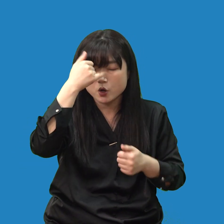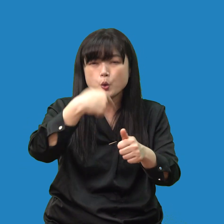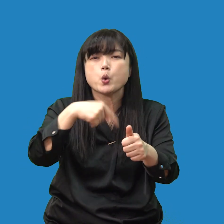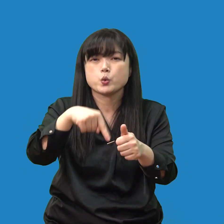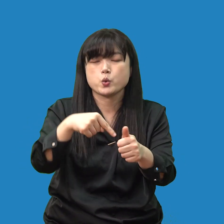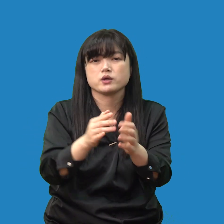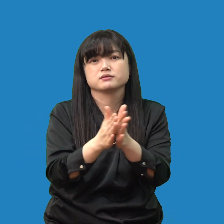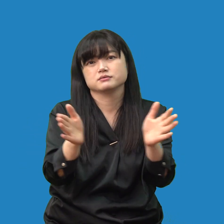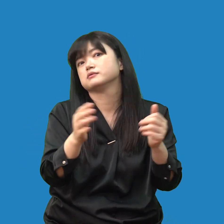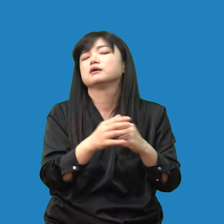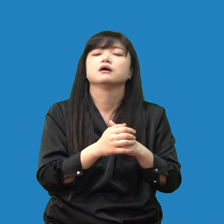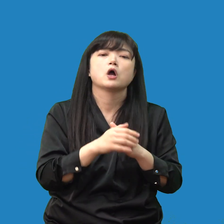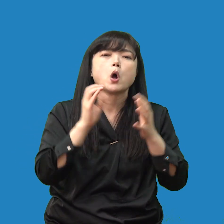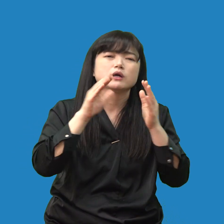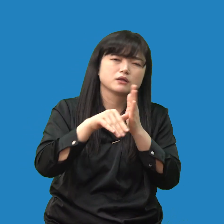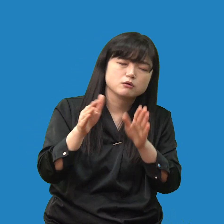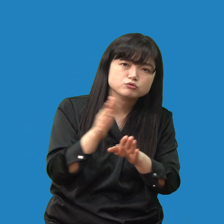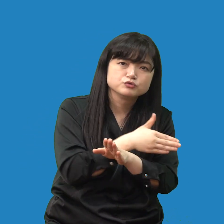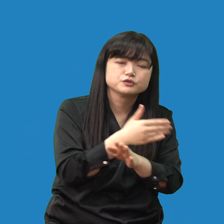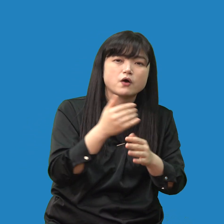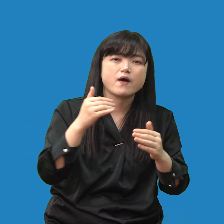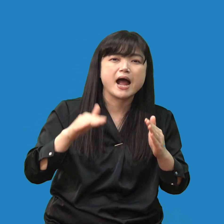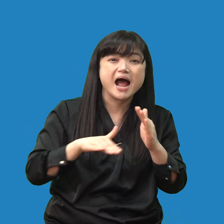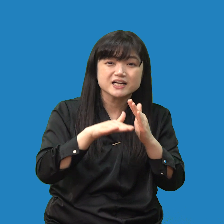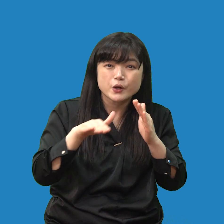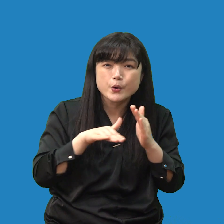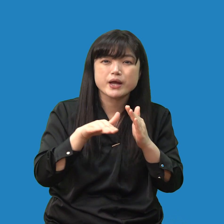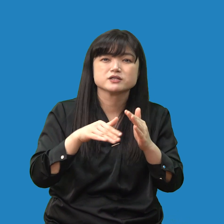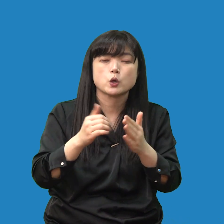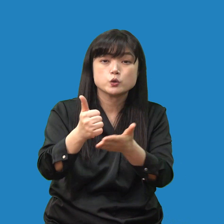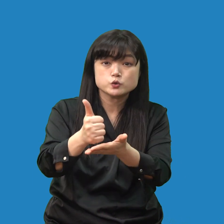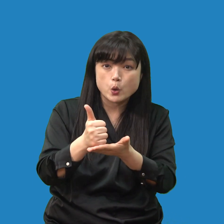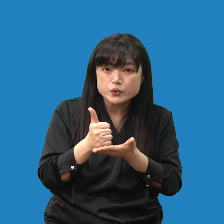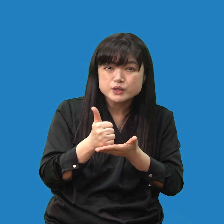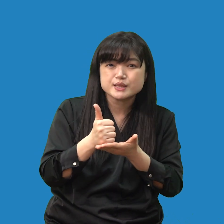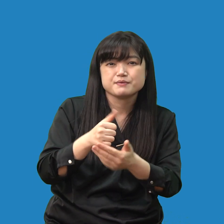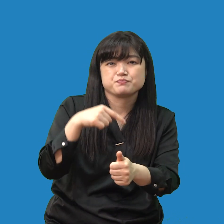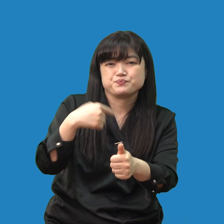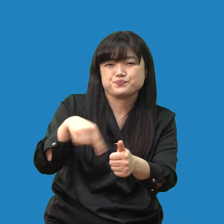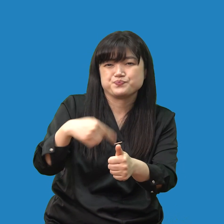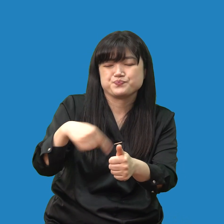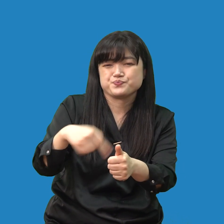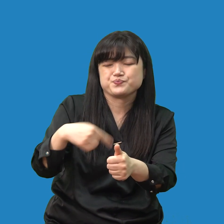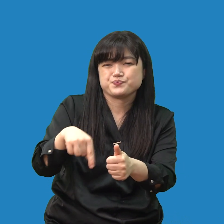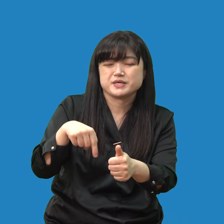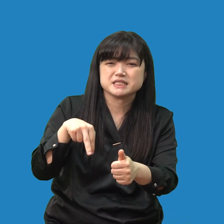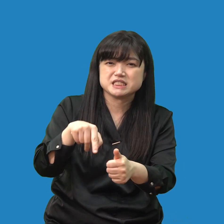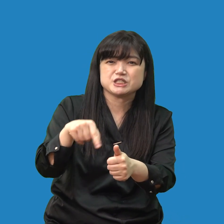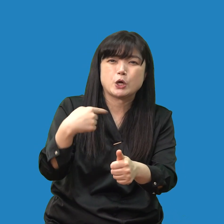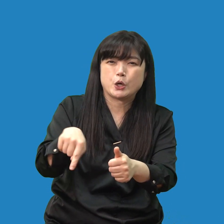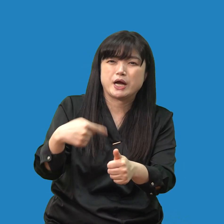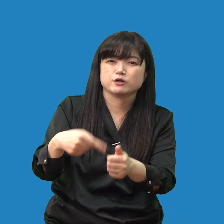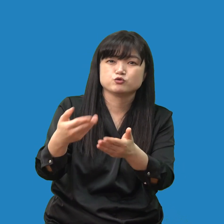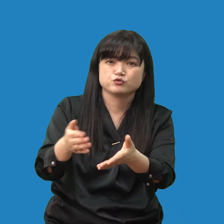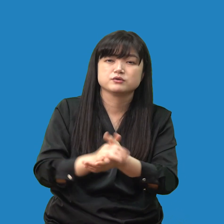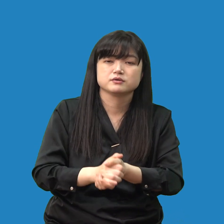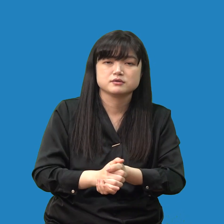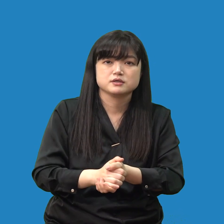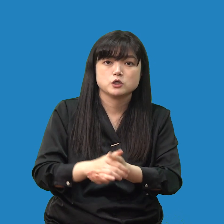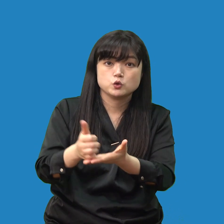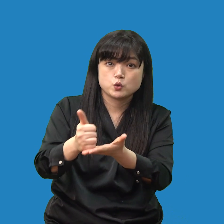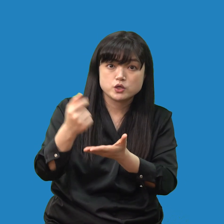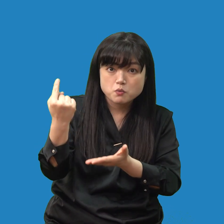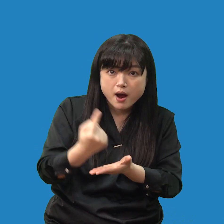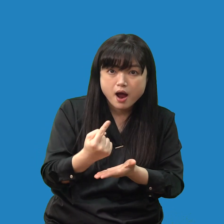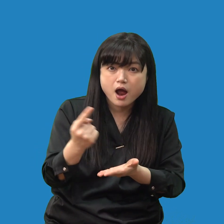여깁니다. 어린 시절부터 가정에서 아이들에게 손님 맞이를 교육하고 실천하도록 합니다. 손님이